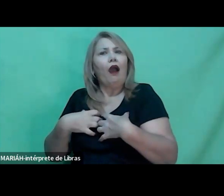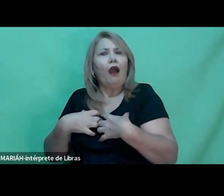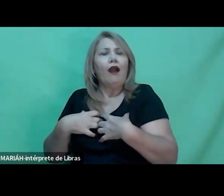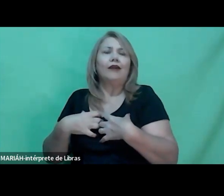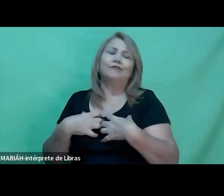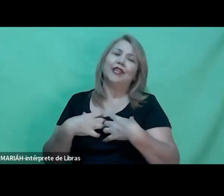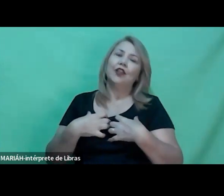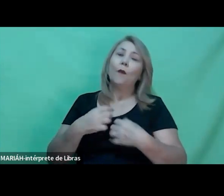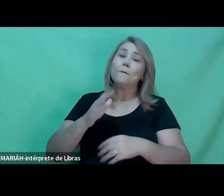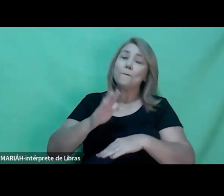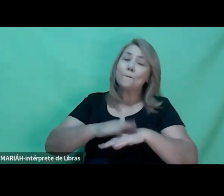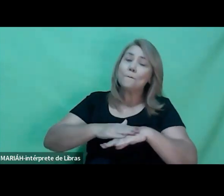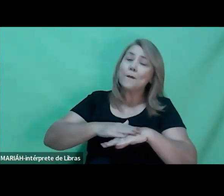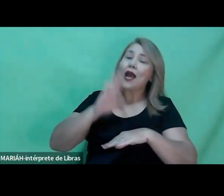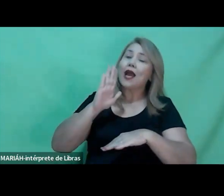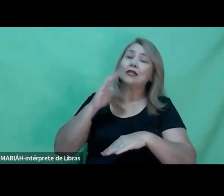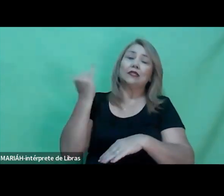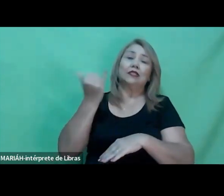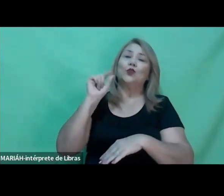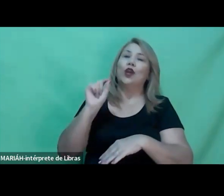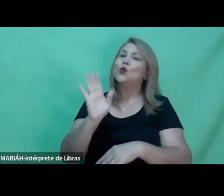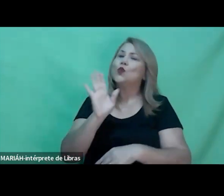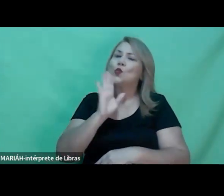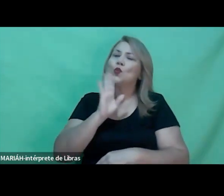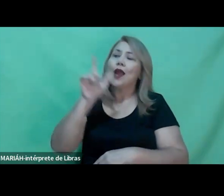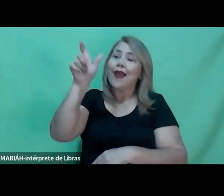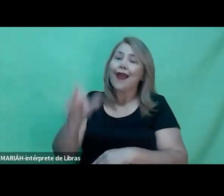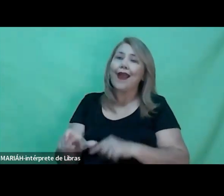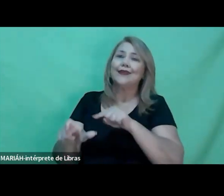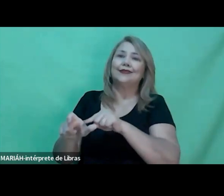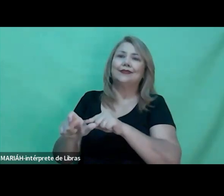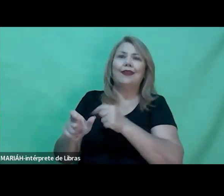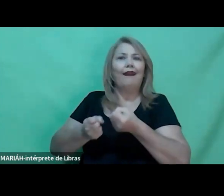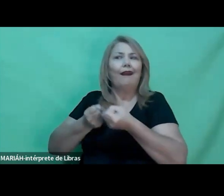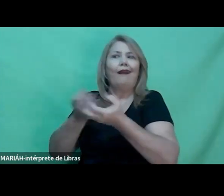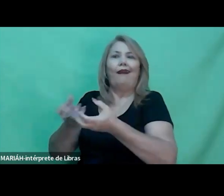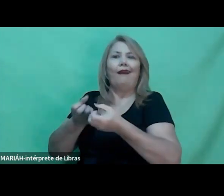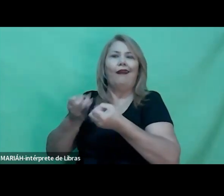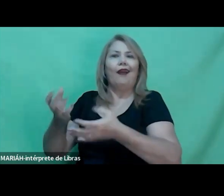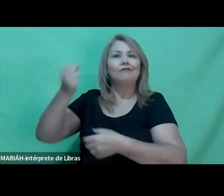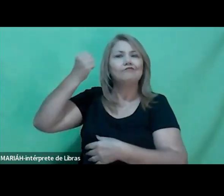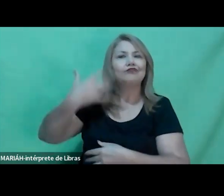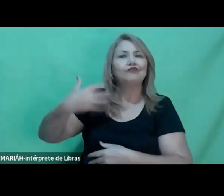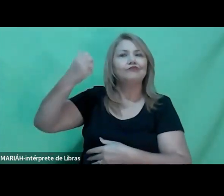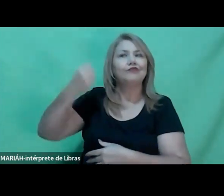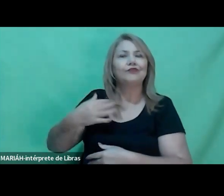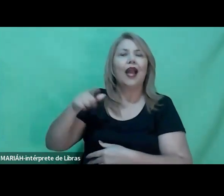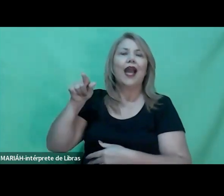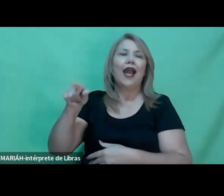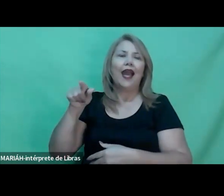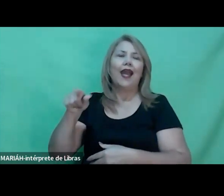conozcamos A la persona sordociega a quien le vamos a describir algo mucho pero mucho mucho